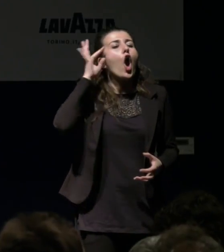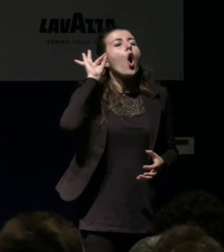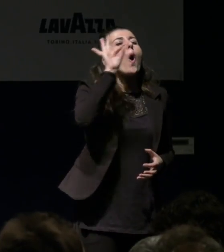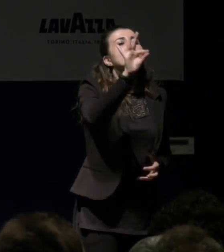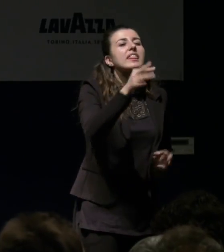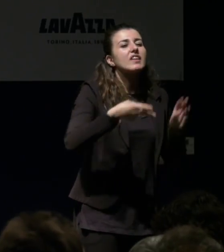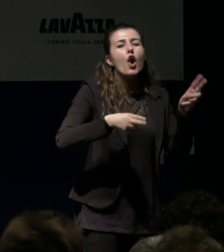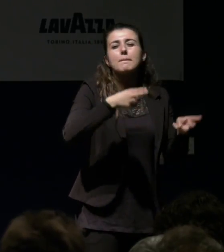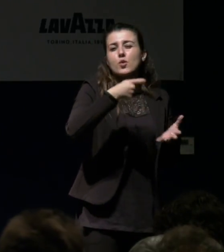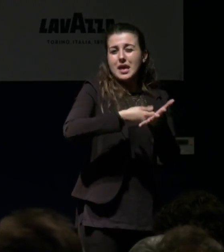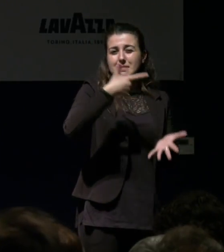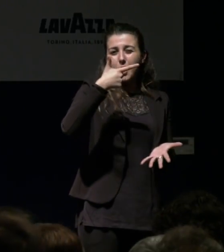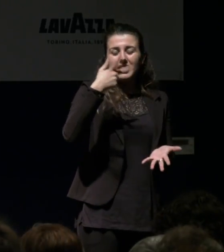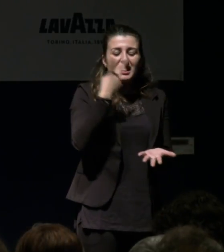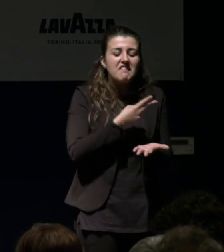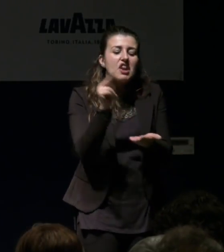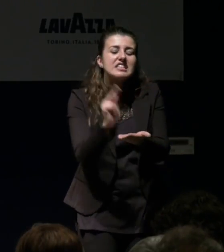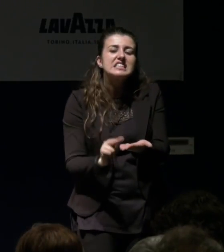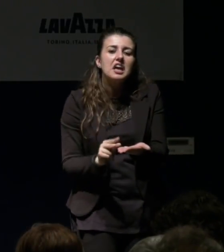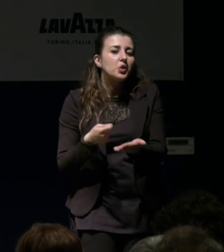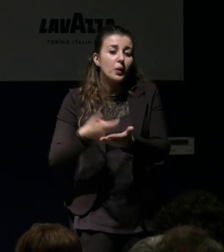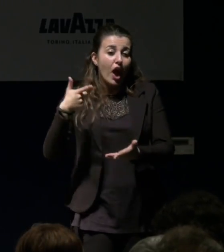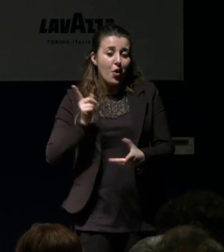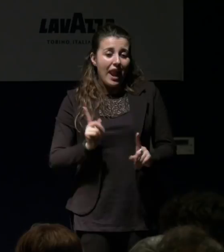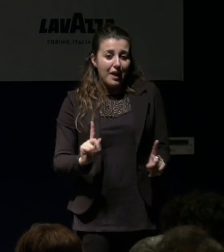scrittura della scrittura stessa e